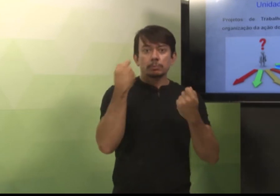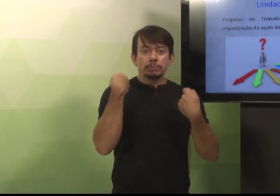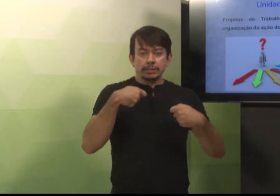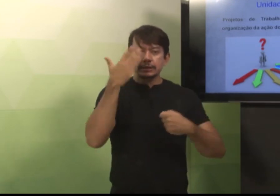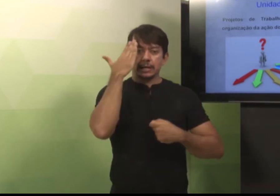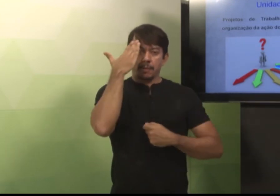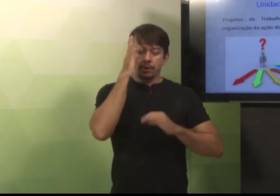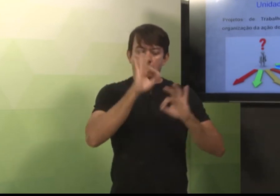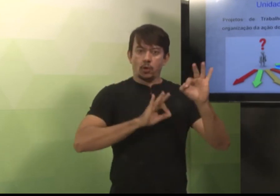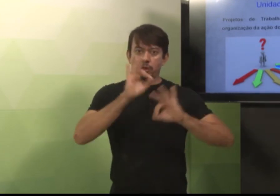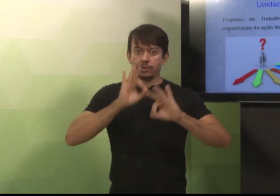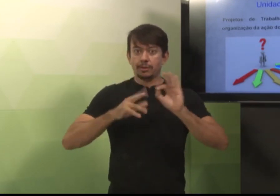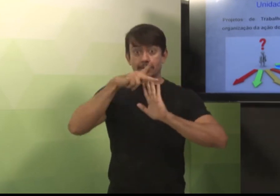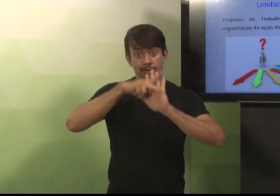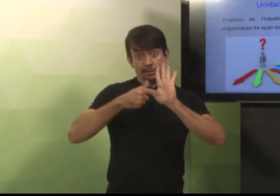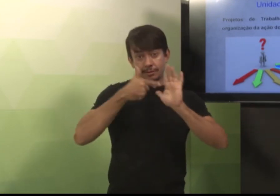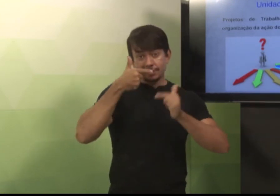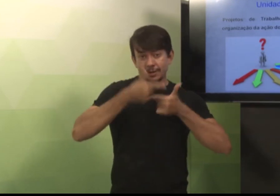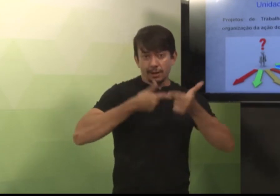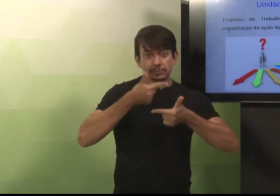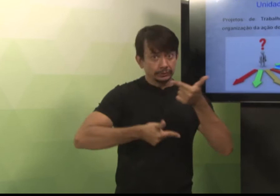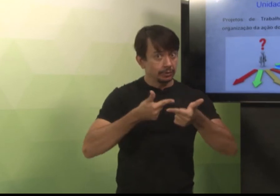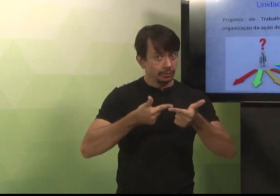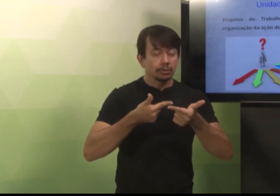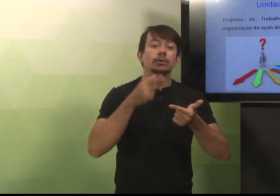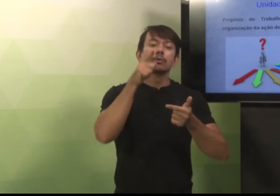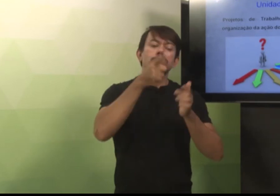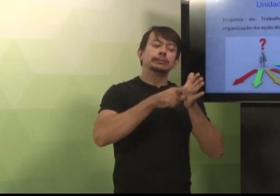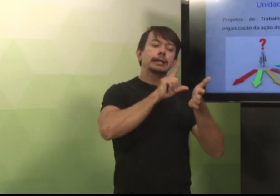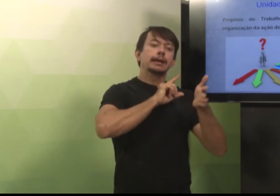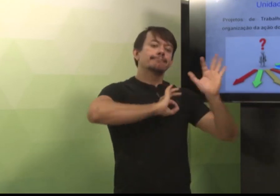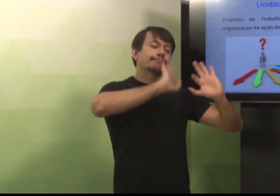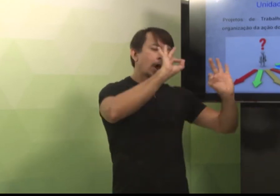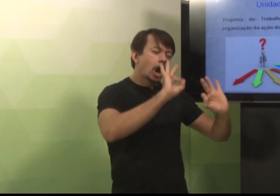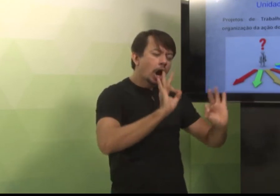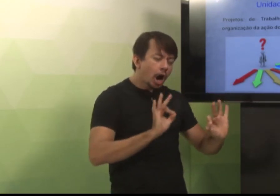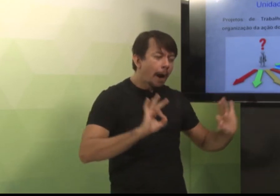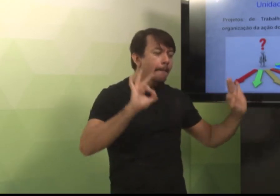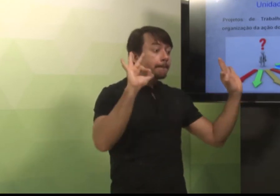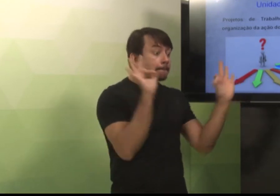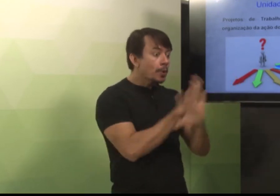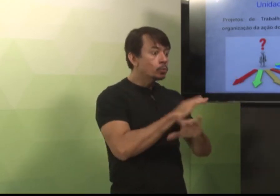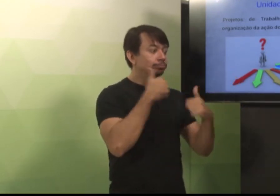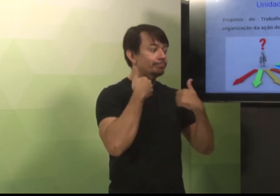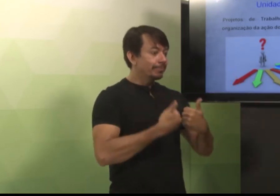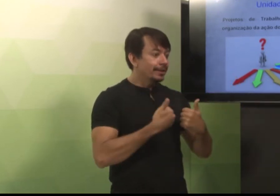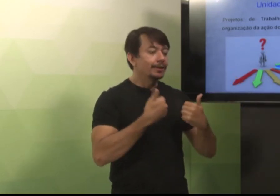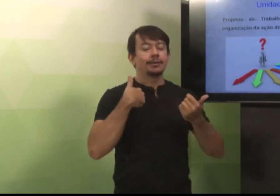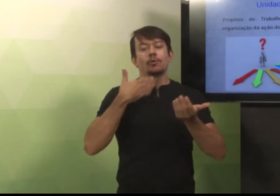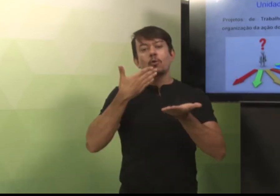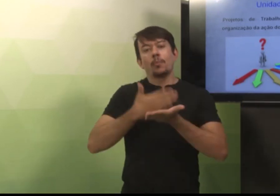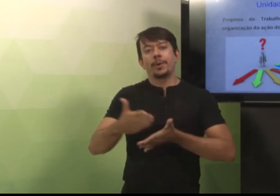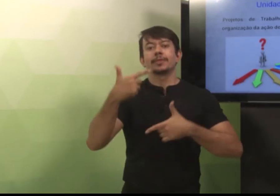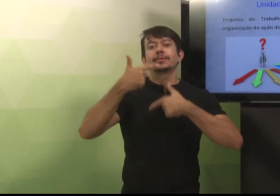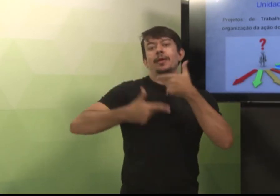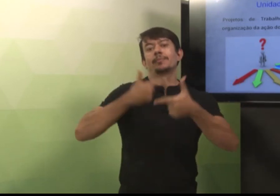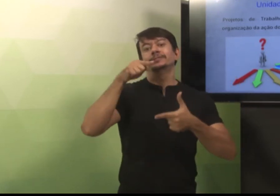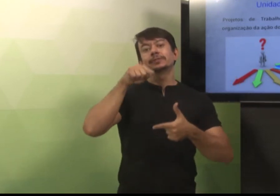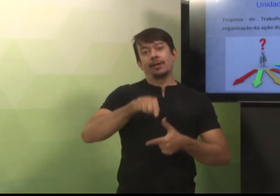no estágio e na docência. Assim desenvolverá o projeto de trabalho. Quando terminar o